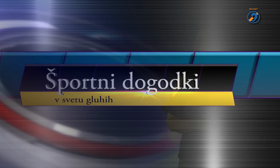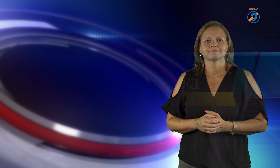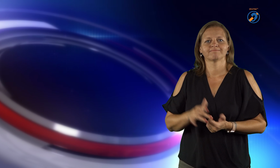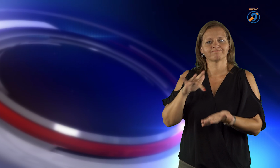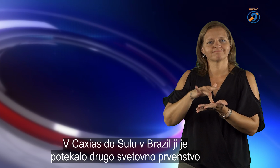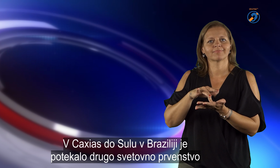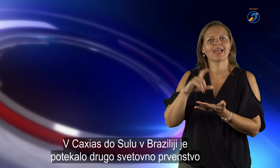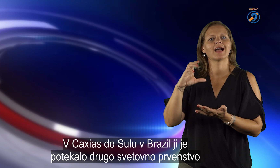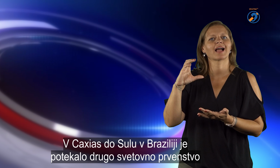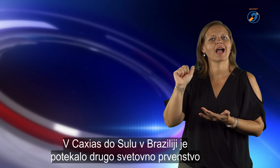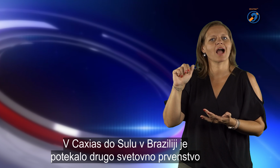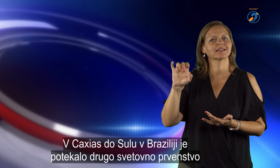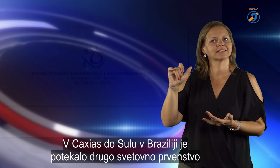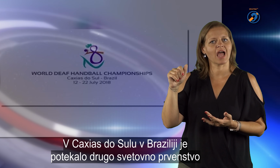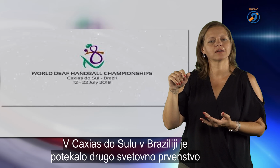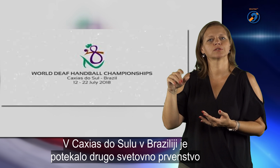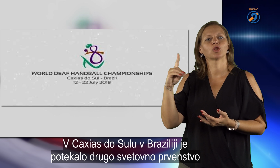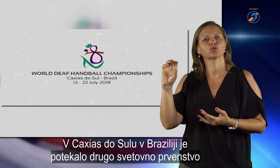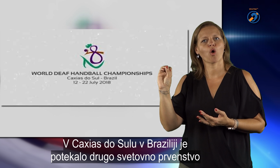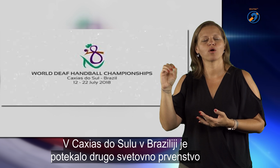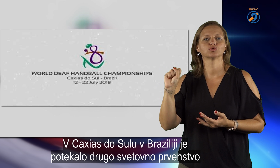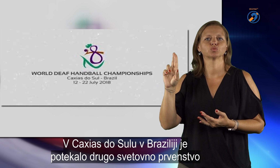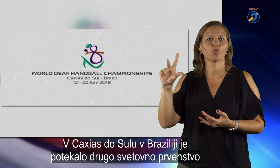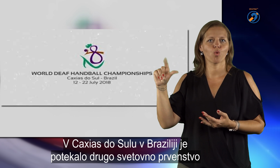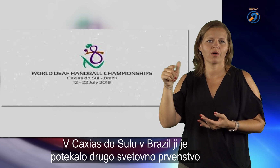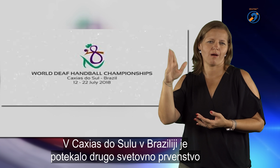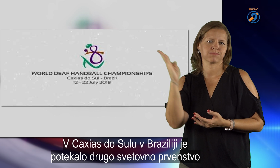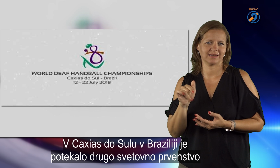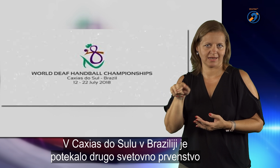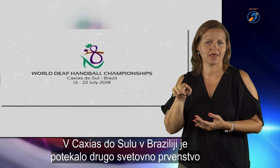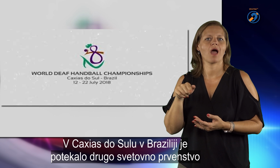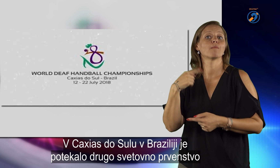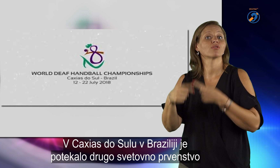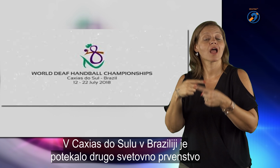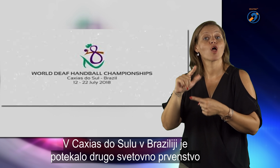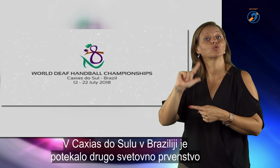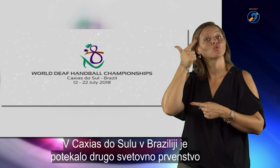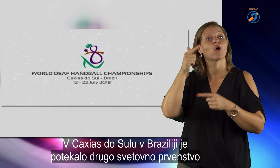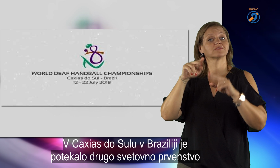V Caxias do Sulu v Braziliji je potekalo drugo svetovno prvenstvo gluhih v rokometu.